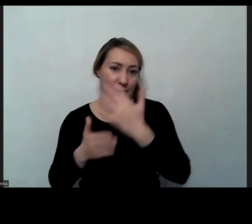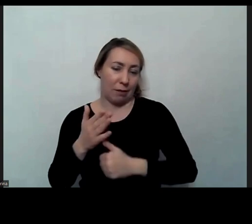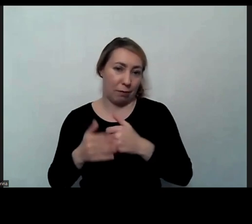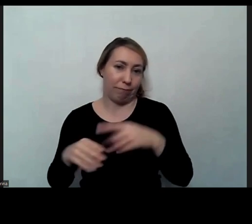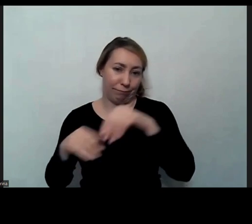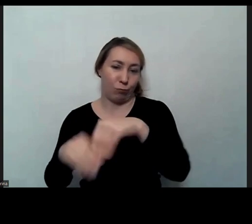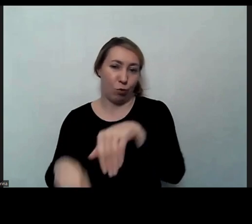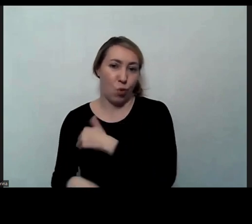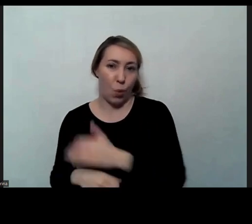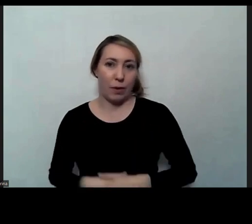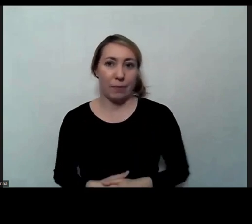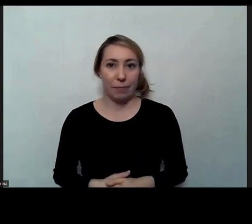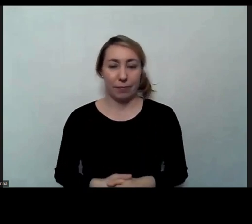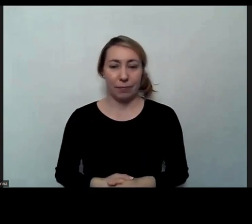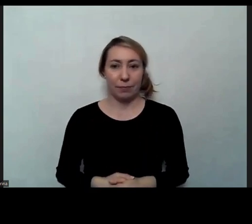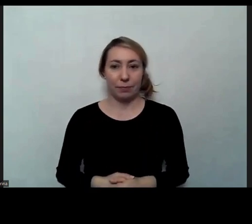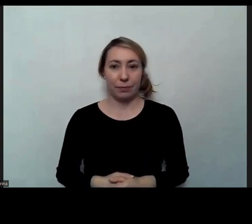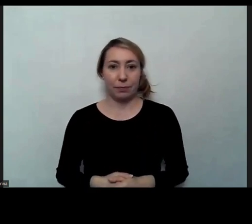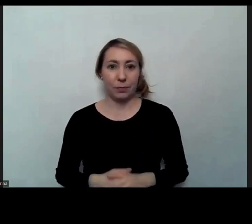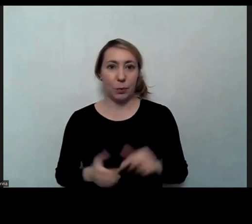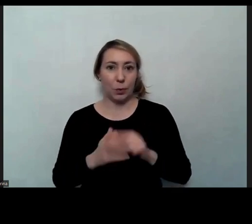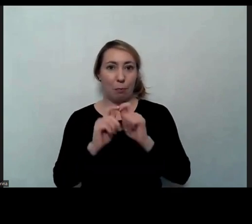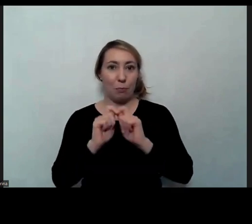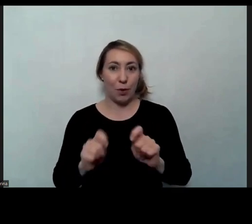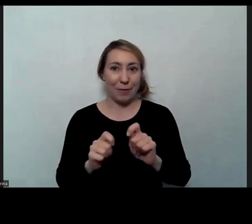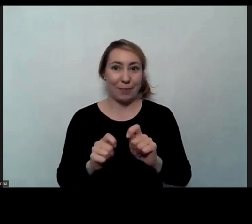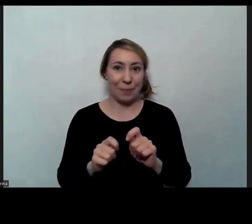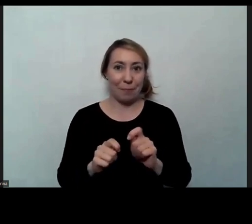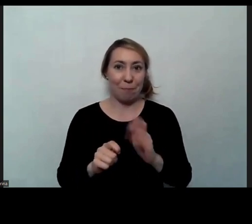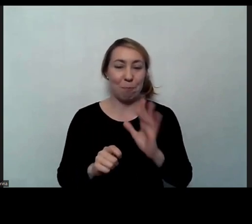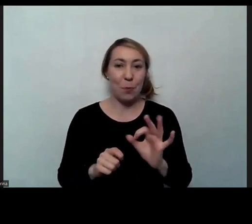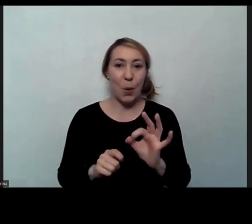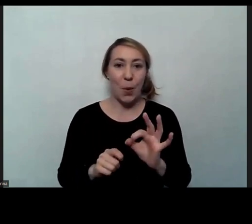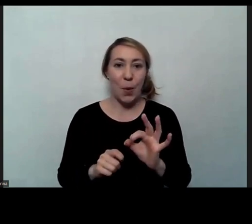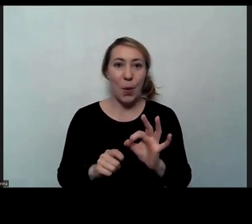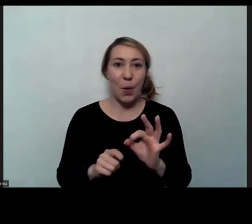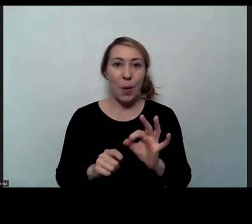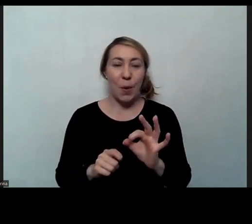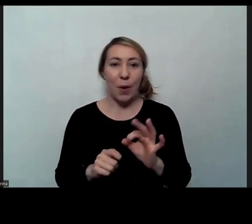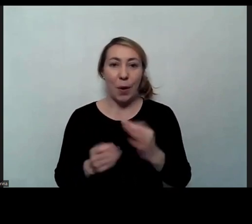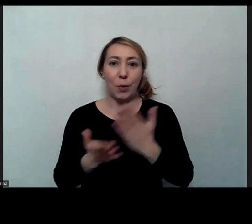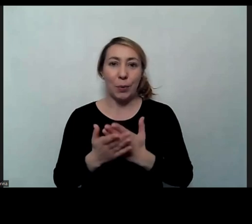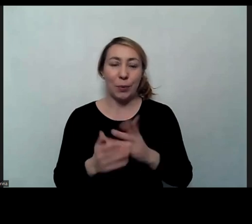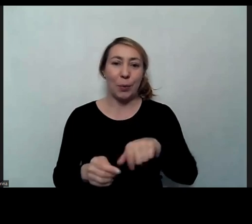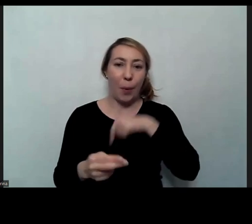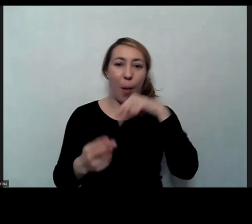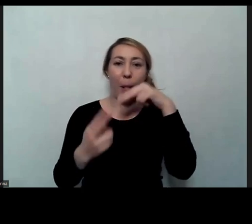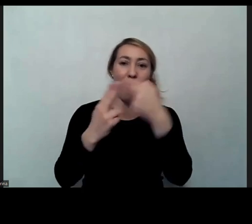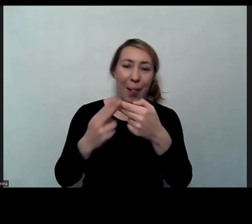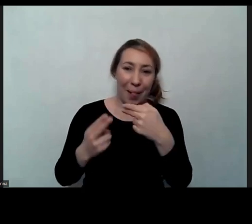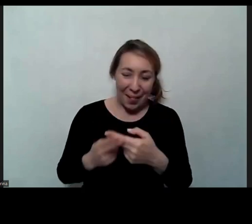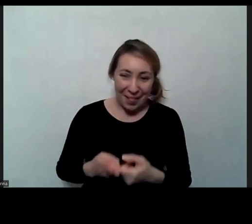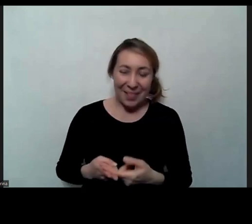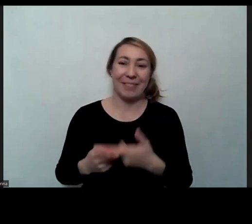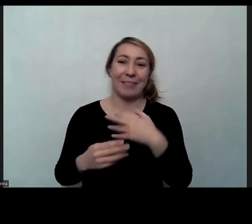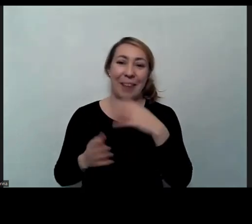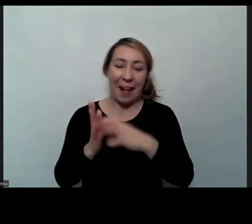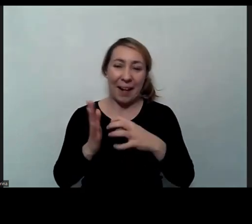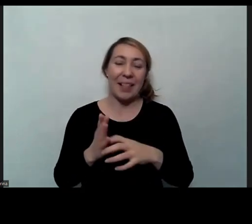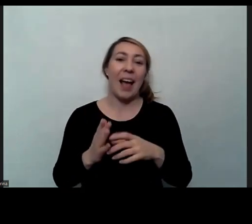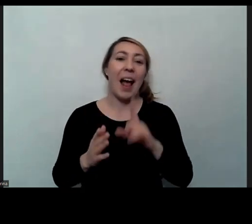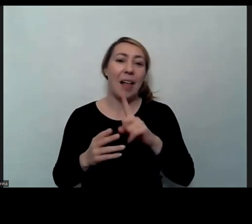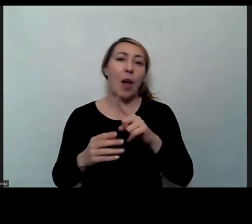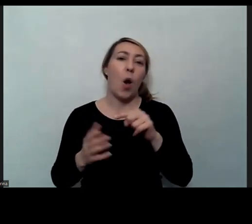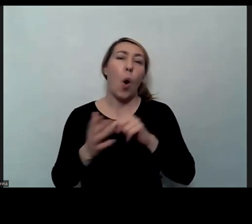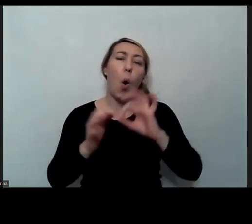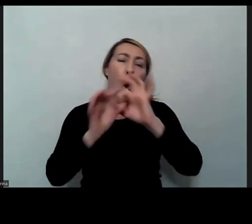szkole. Myślę, że tutaj przerwę, bo też już dosyć długo odpowiadam, ale ogólnie feedback